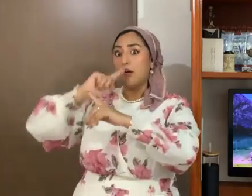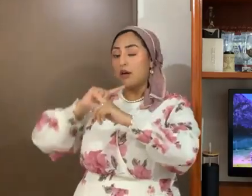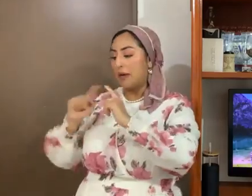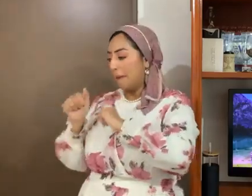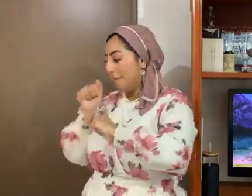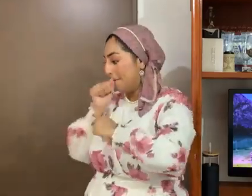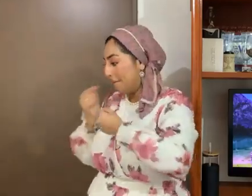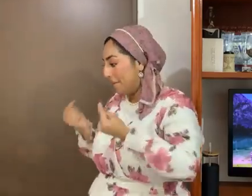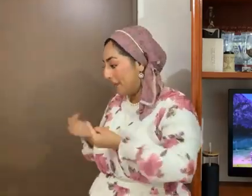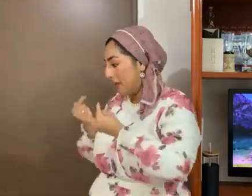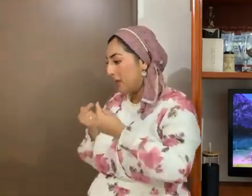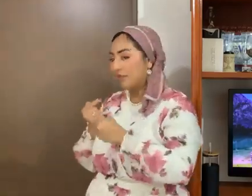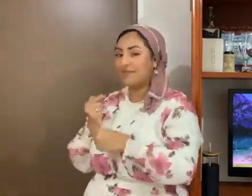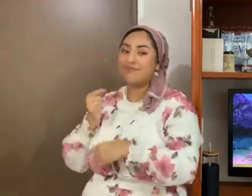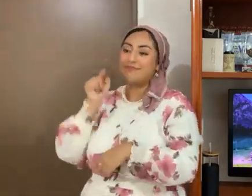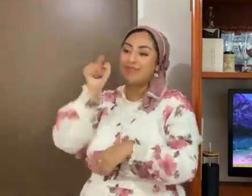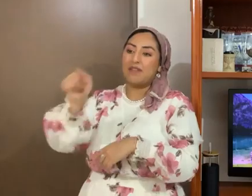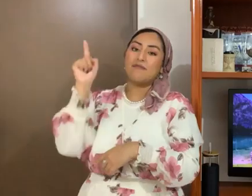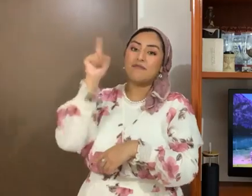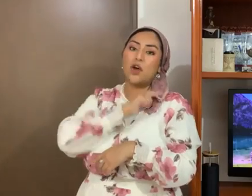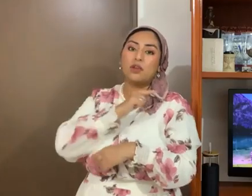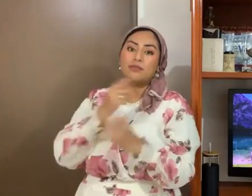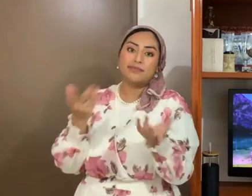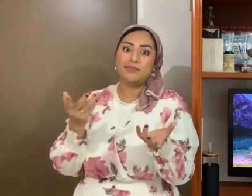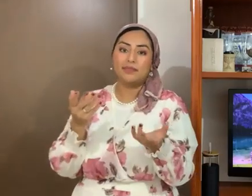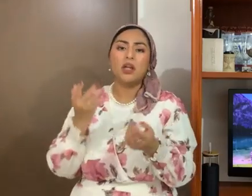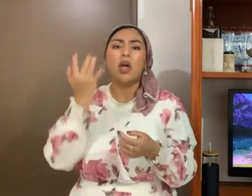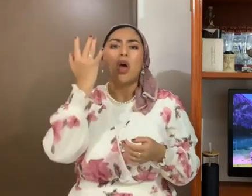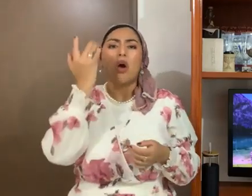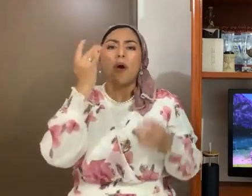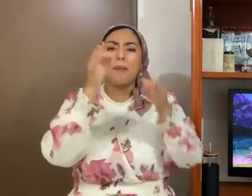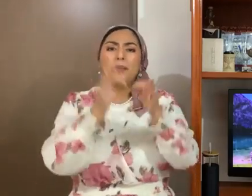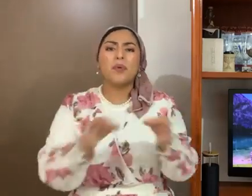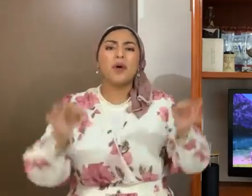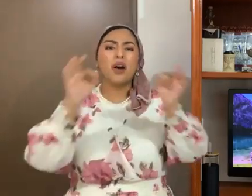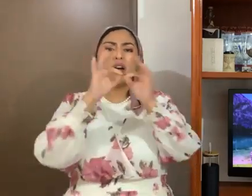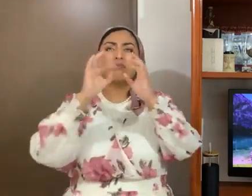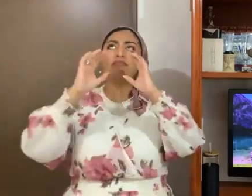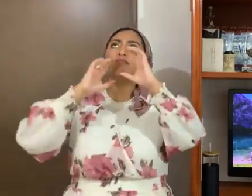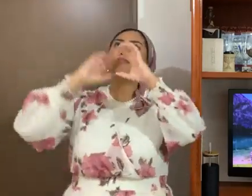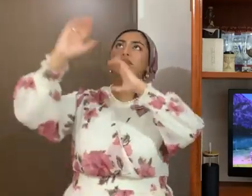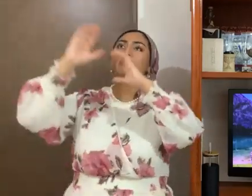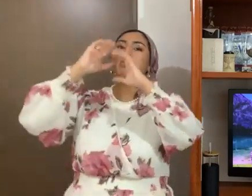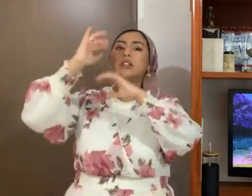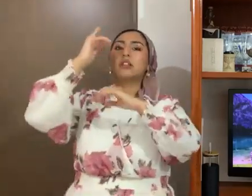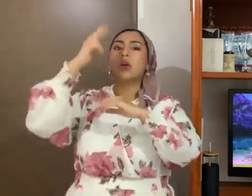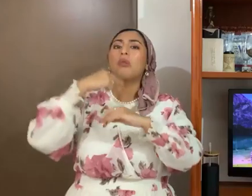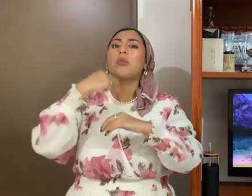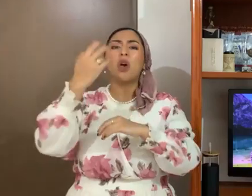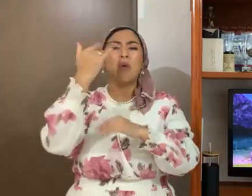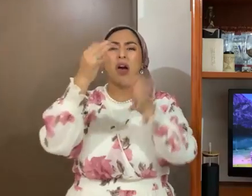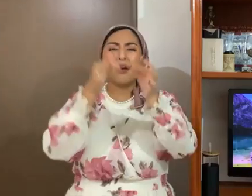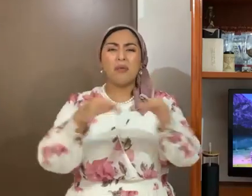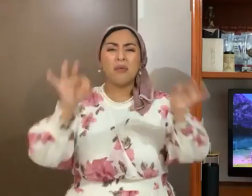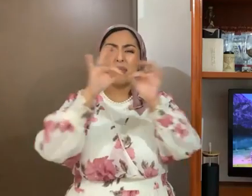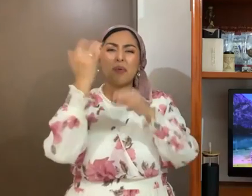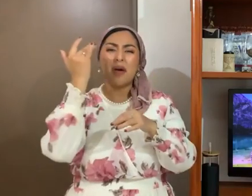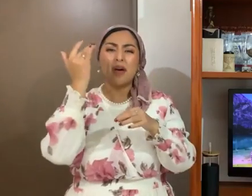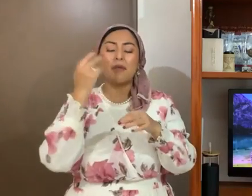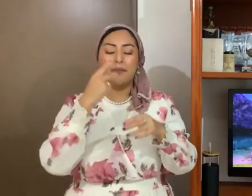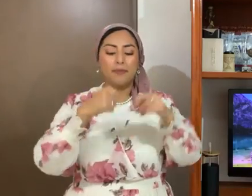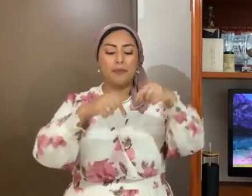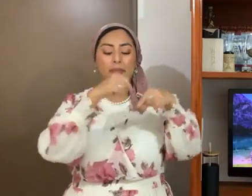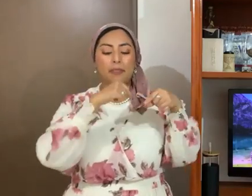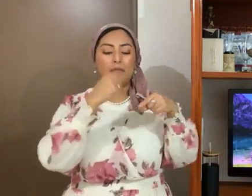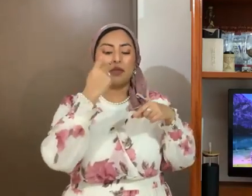Eso no es verdad. Ahora, ¿por qué es importante escuchar la voz de Yahweh? ¿Por qué todos debemos procurar escuchar su preciosa voz? Vamos al